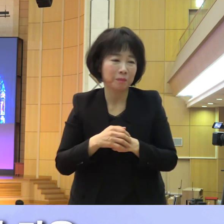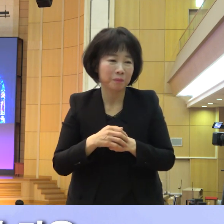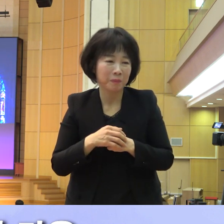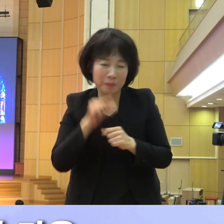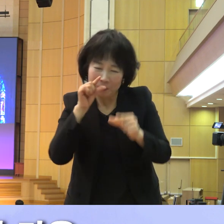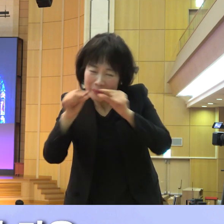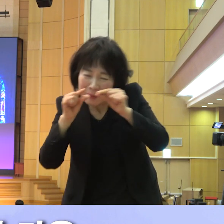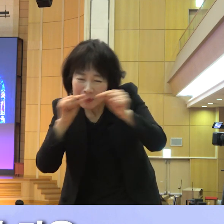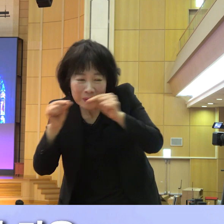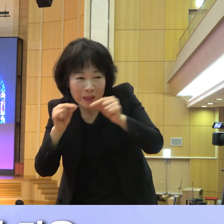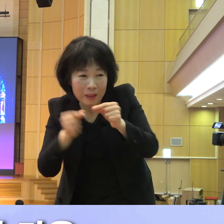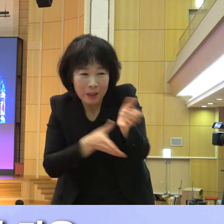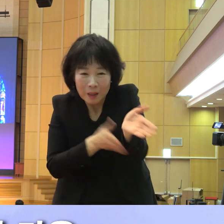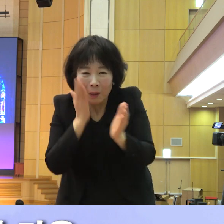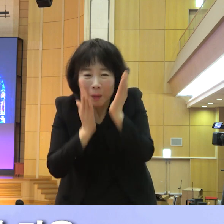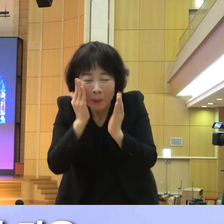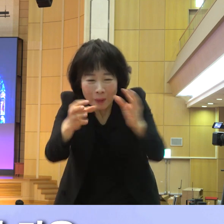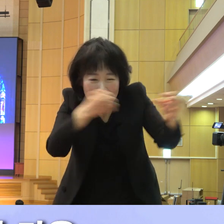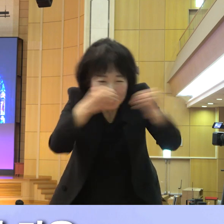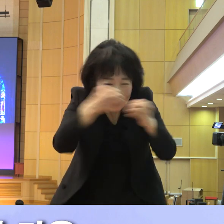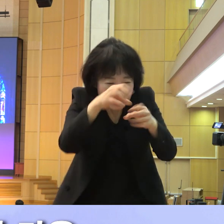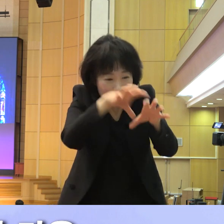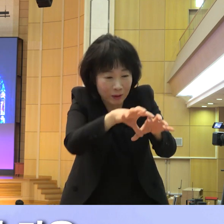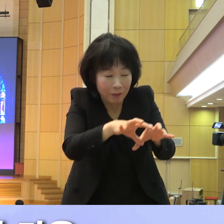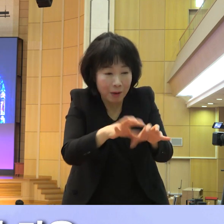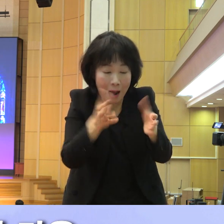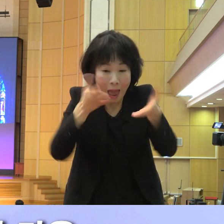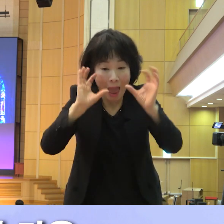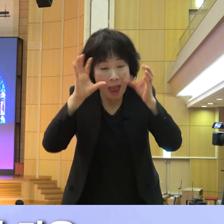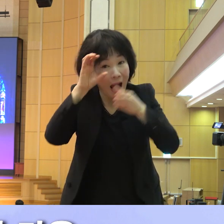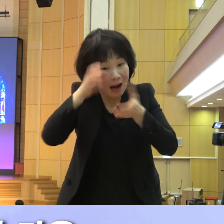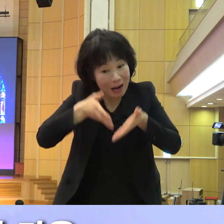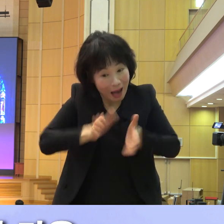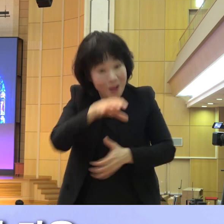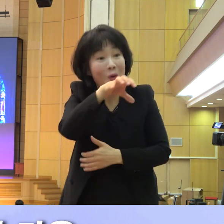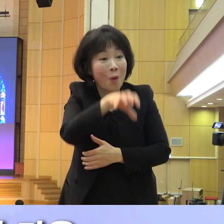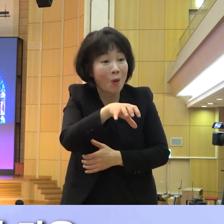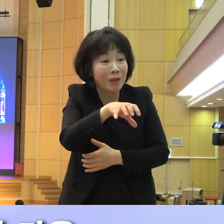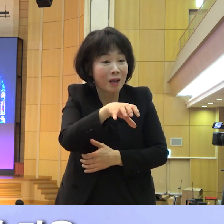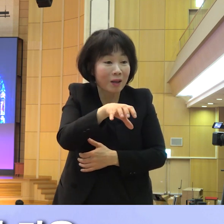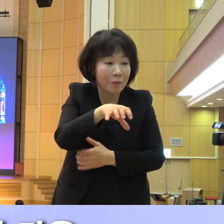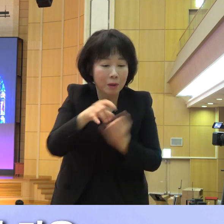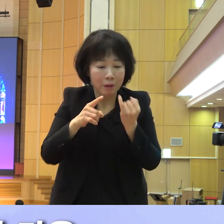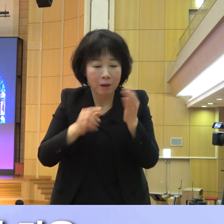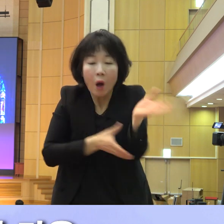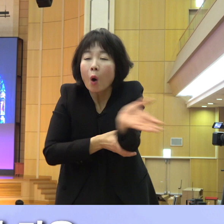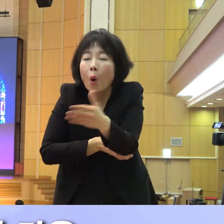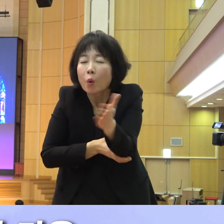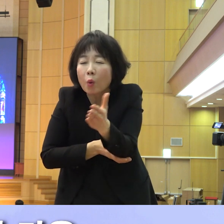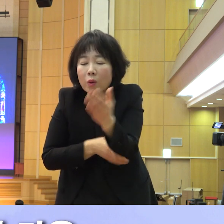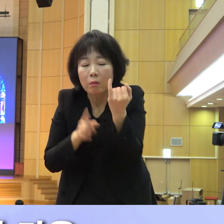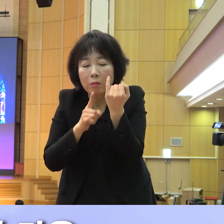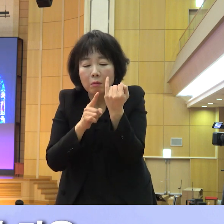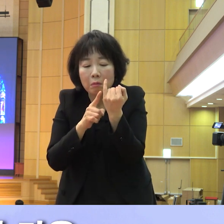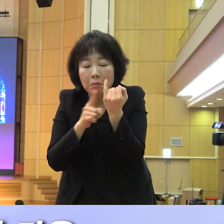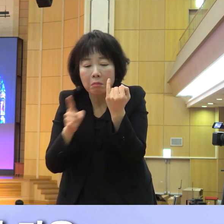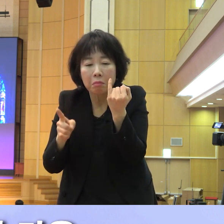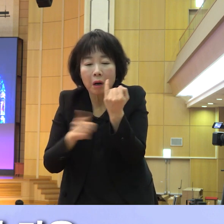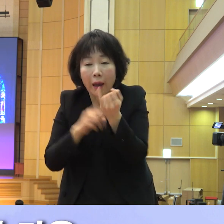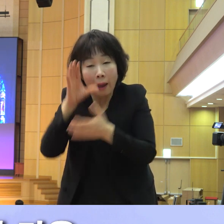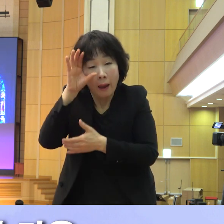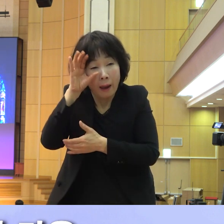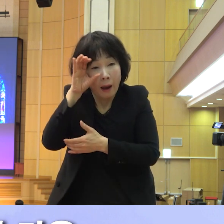둥지를 잘 만들고 그리고 그곳에서 산란합니다.